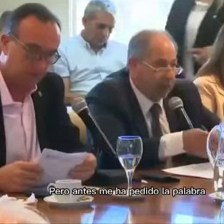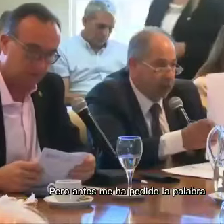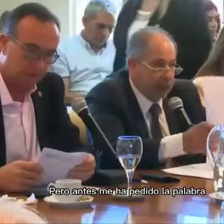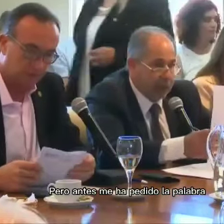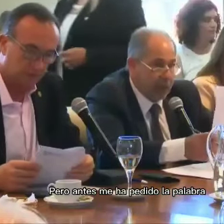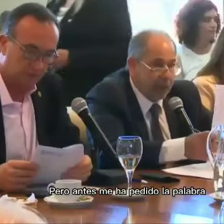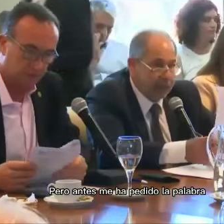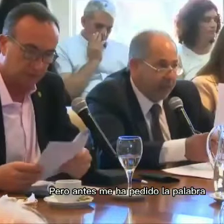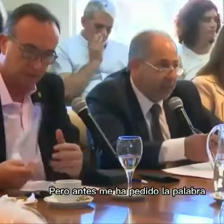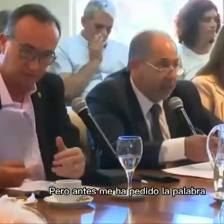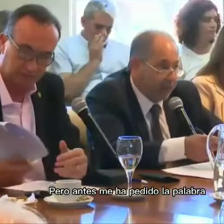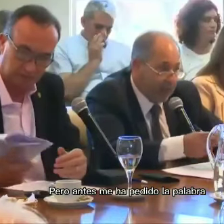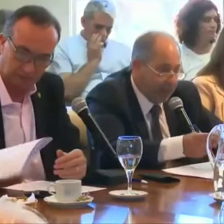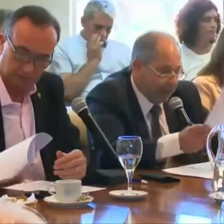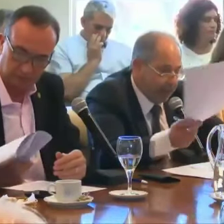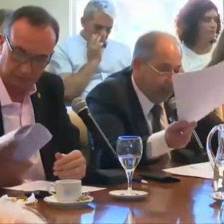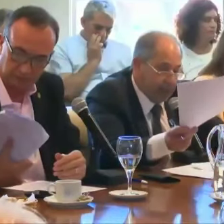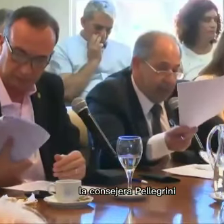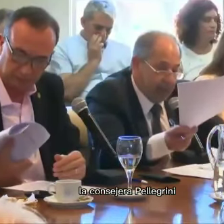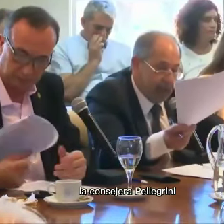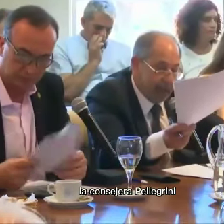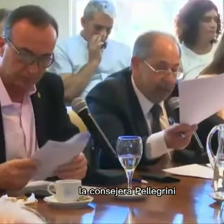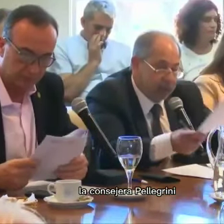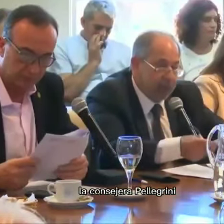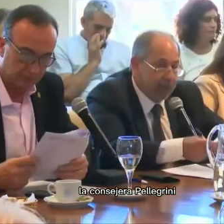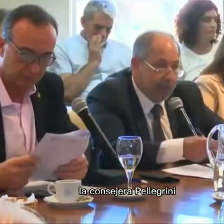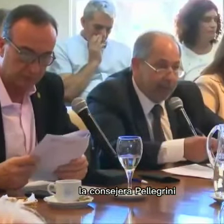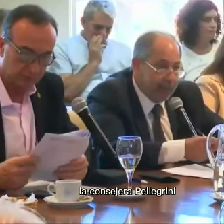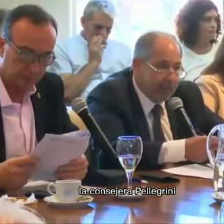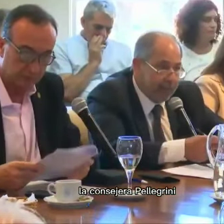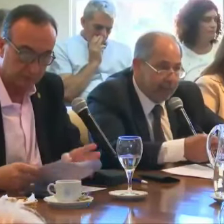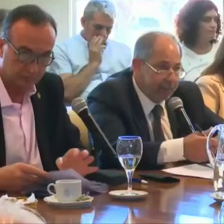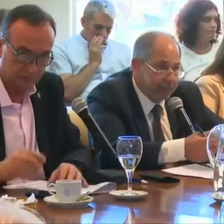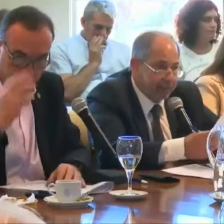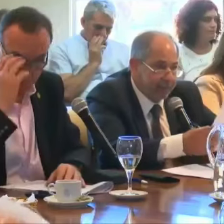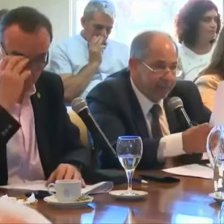6. Pero antes me ha pedido la palabra la consejera Pellegrini.